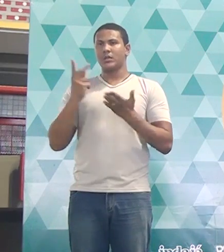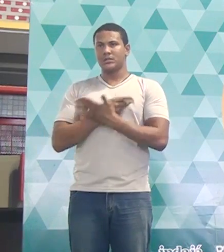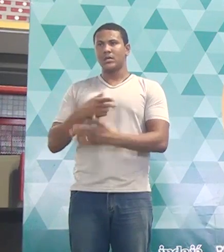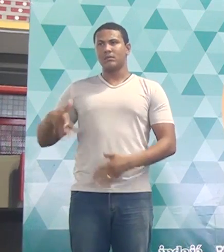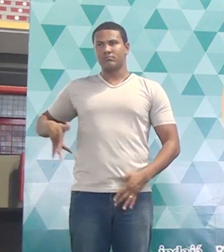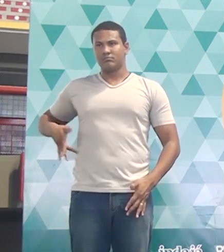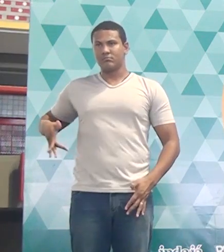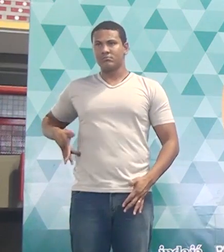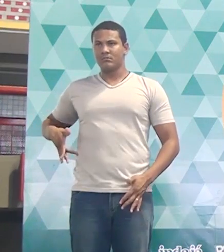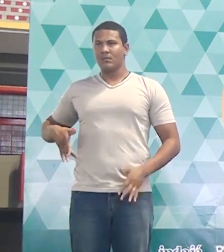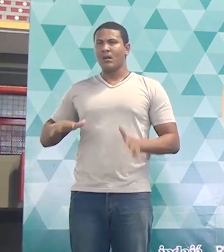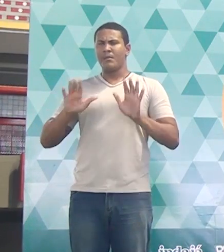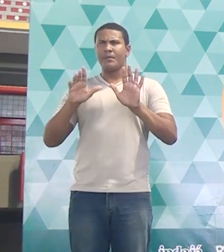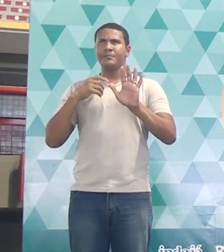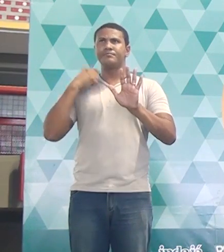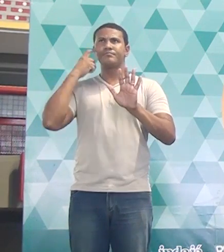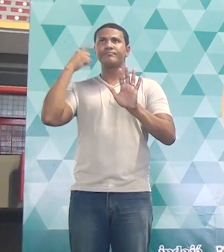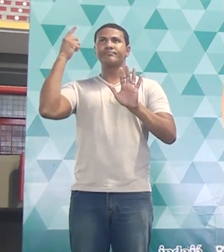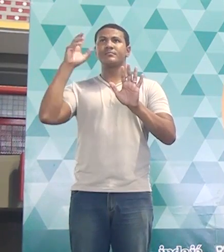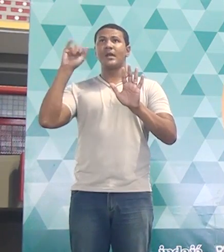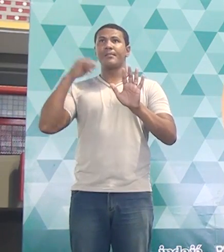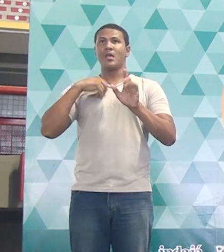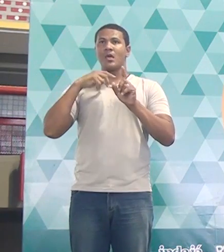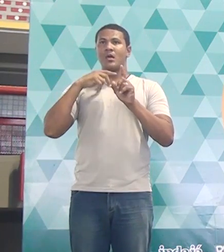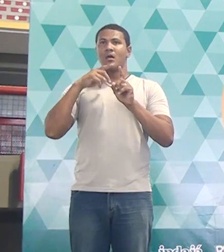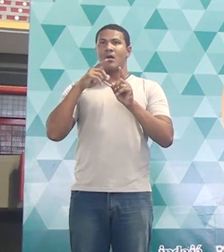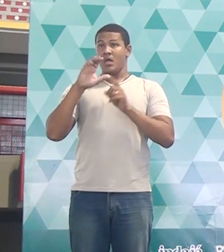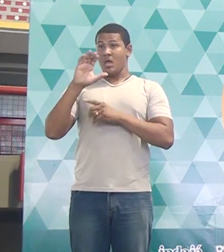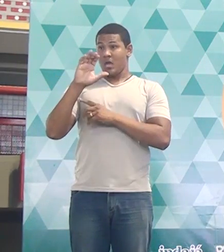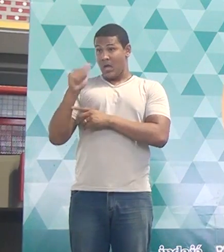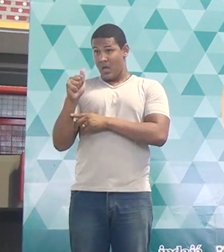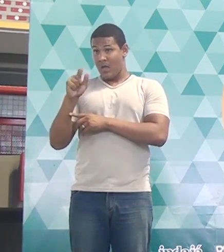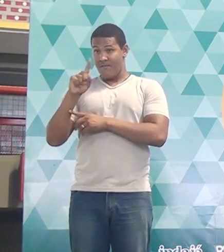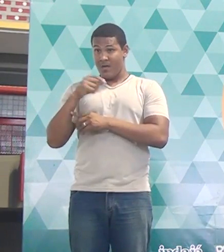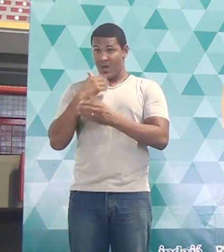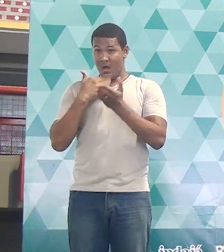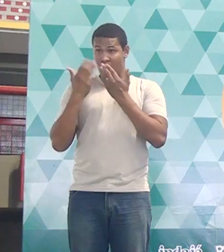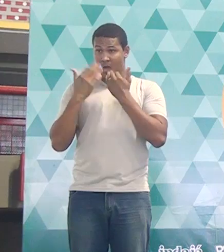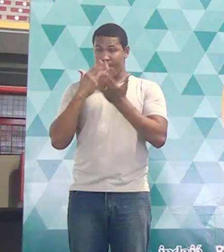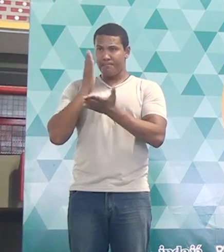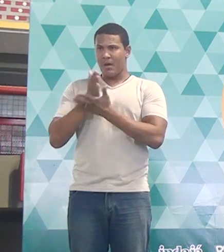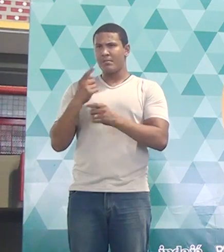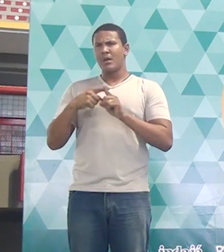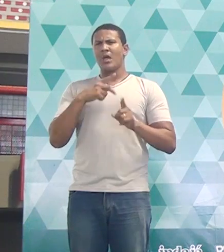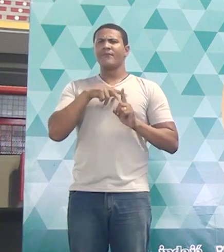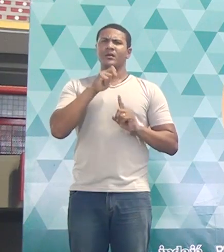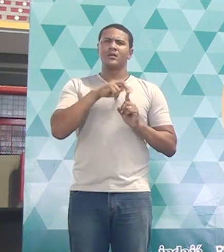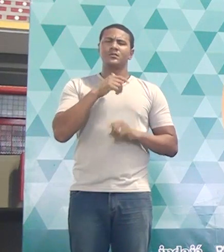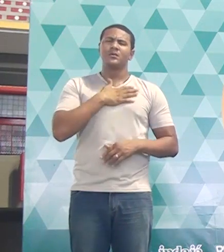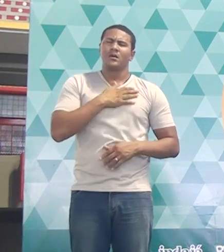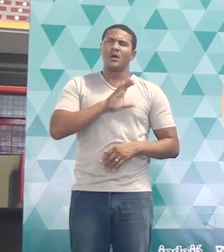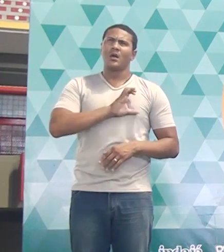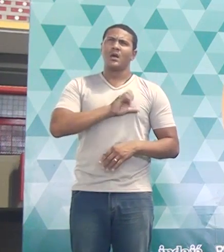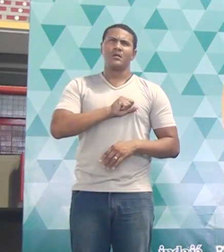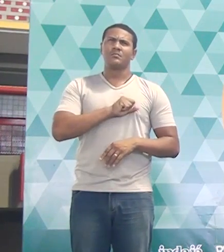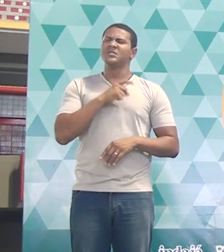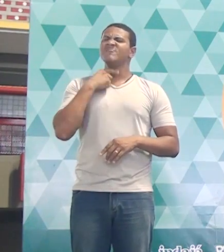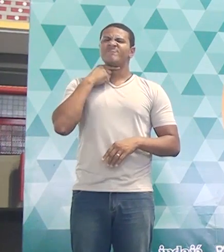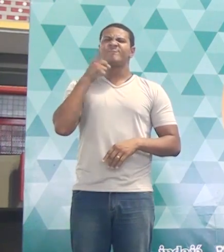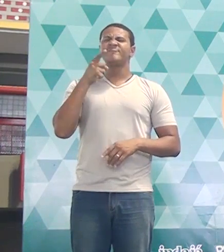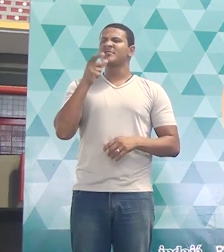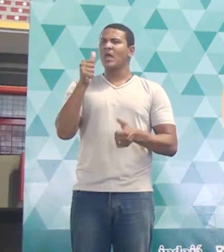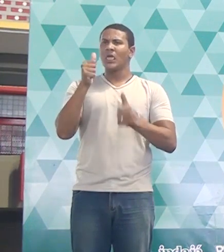que eu vou fazer para não ter cálculo renal. Eu vou parar de ingerir cálcio, porque refrigerante eu gosto tanto que eu não vou conseguir parar de